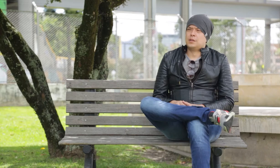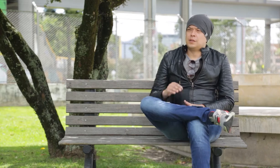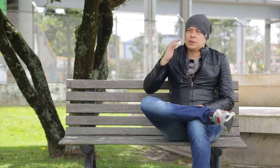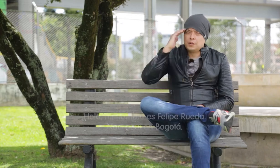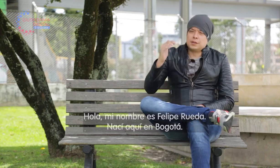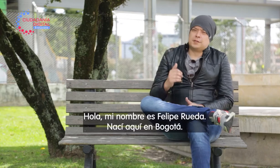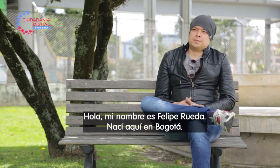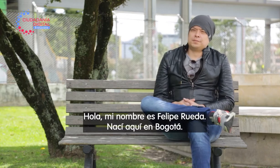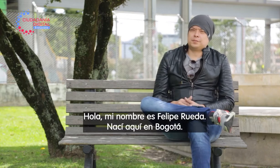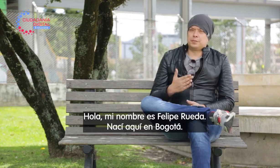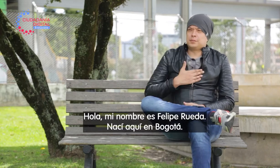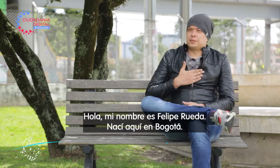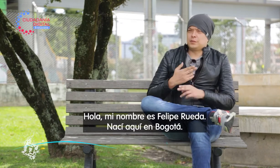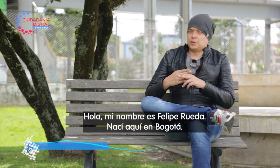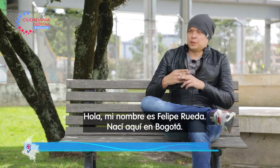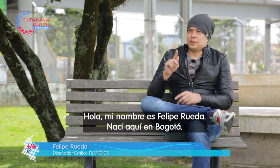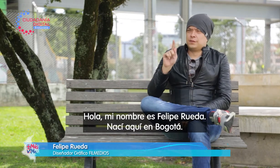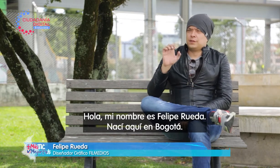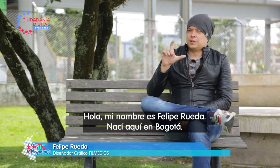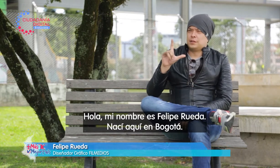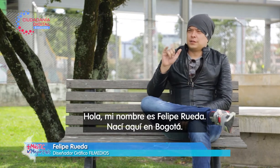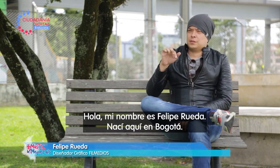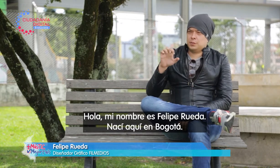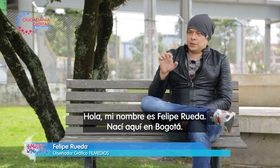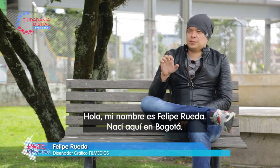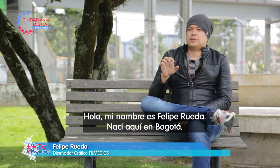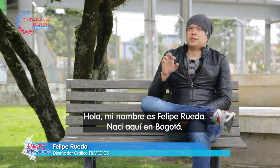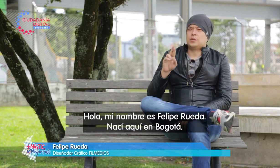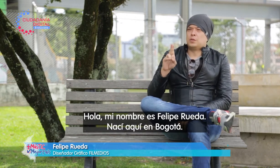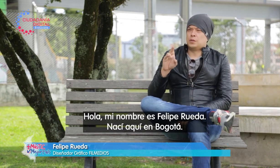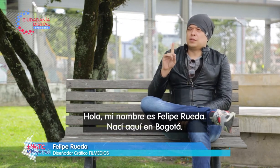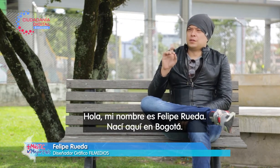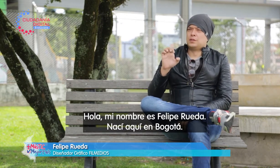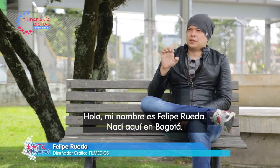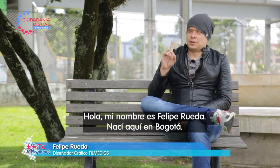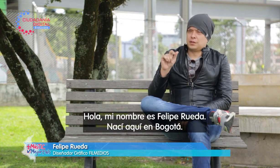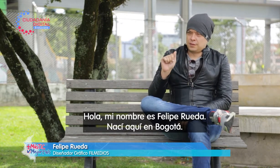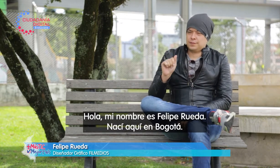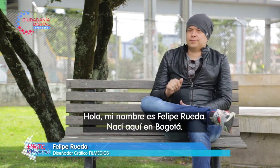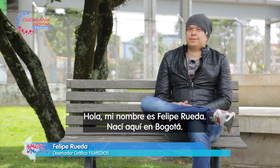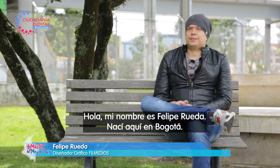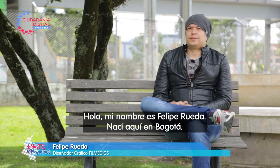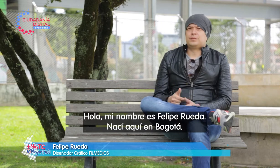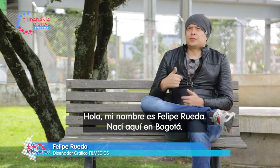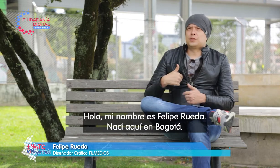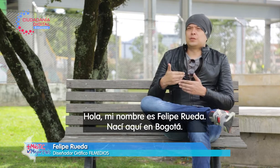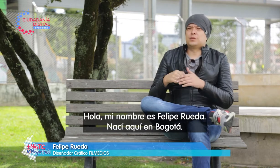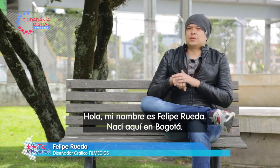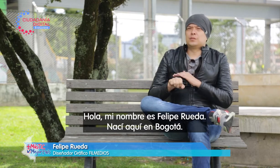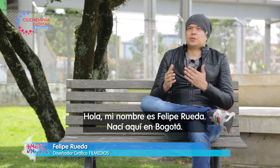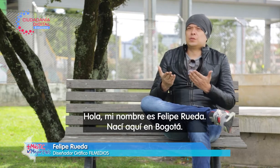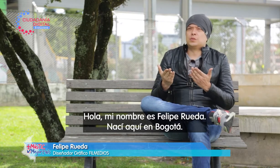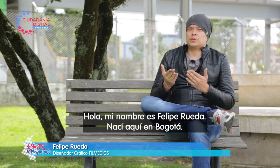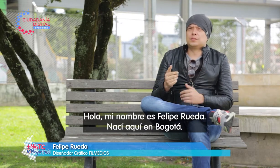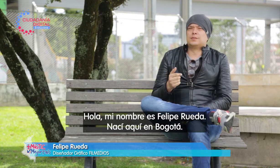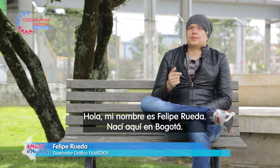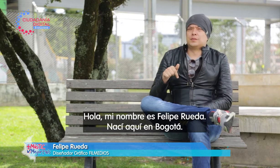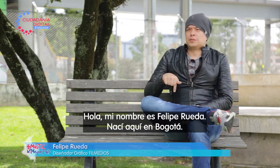hola mi nombre es felipe rueda nací aquí en